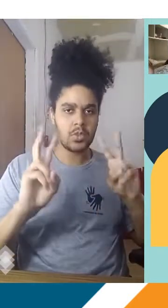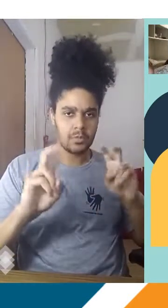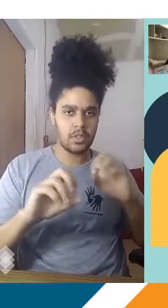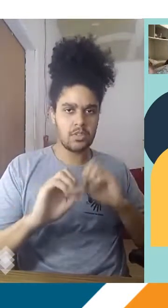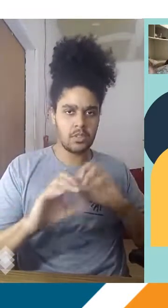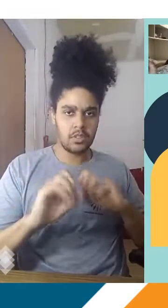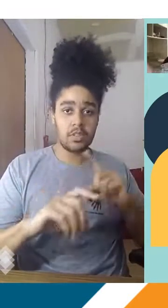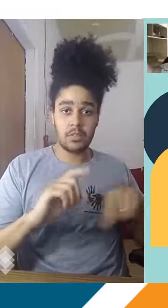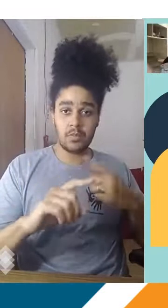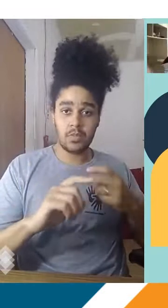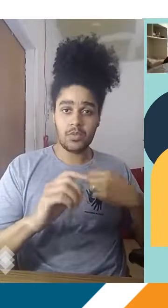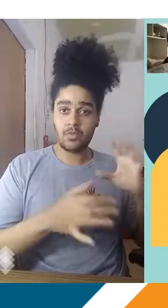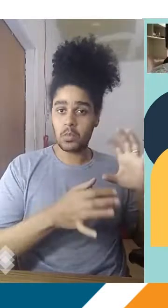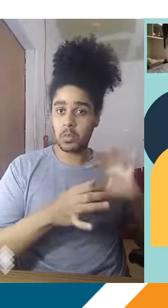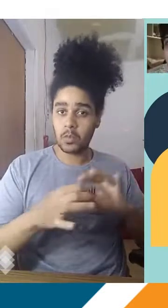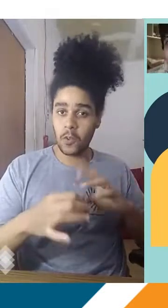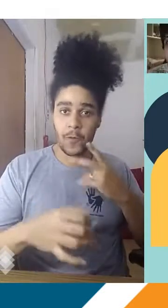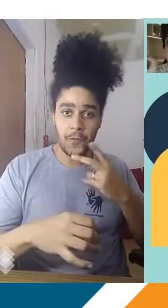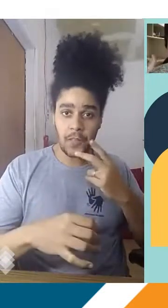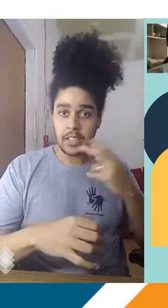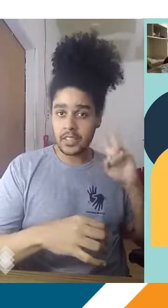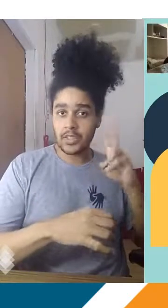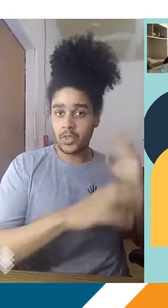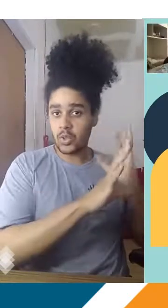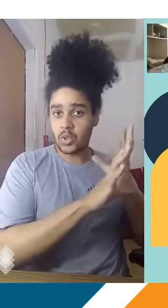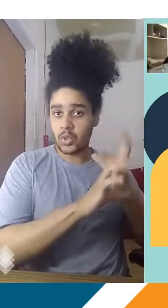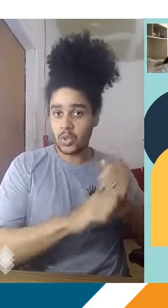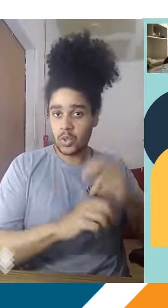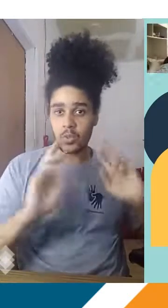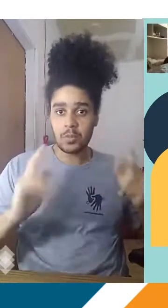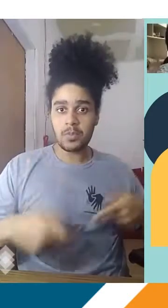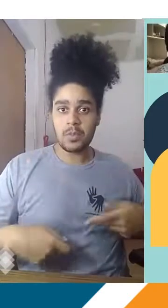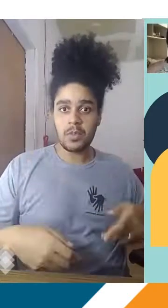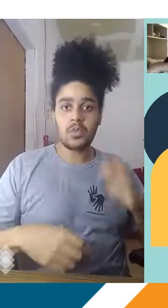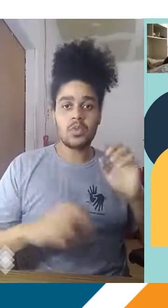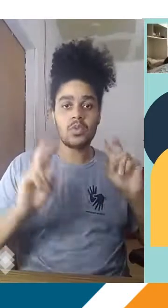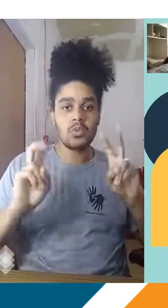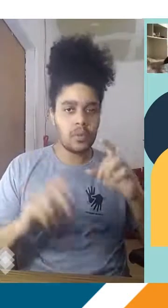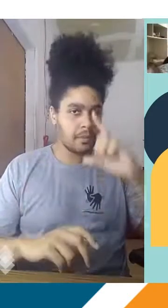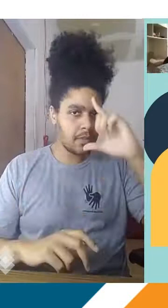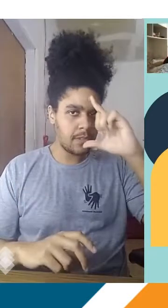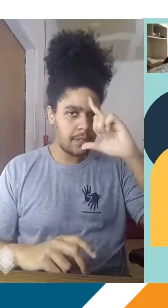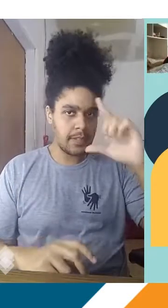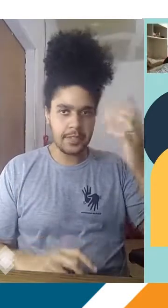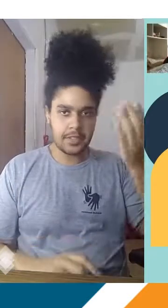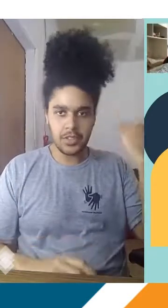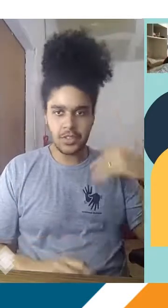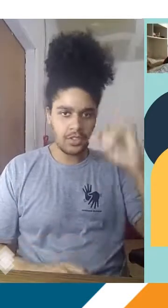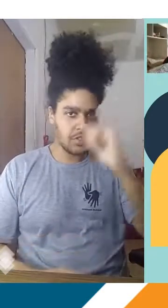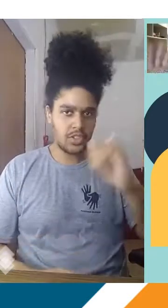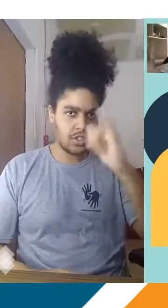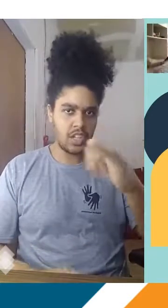mas vou falar de educação. E depois eu contextualizo trazendo um momento da história humana. Um momento, no caso, que diz respeito à Grécia Antiga,